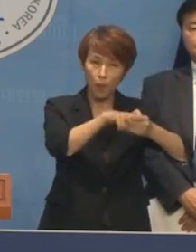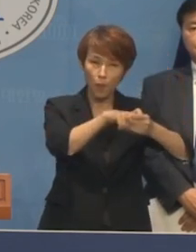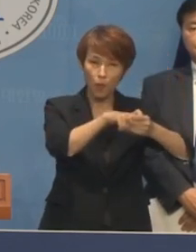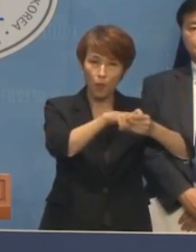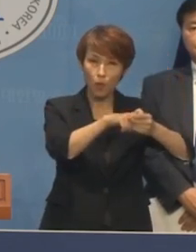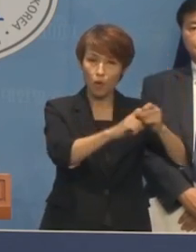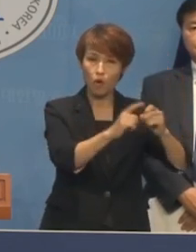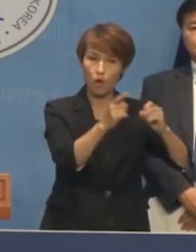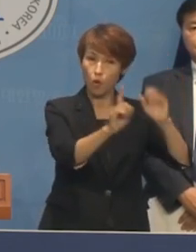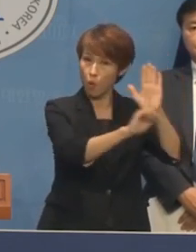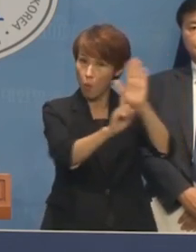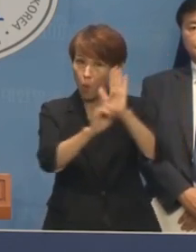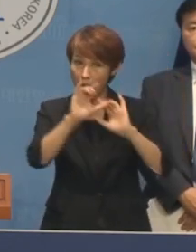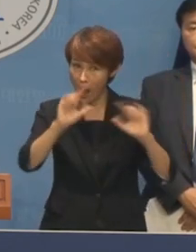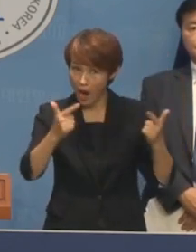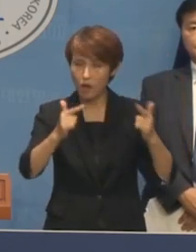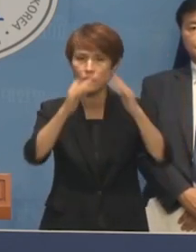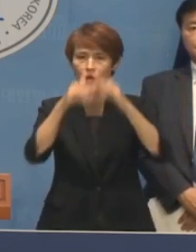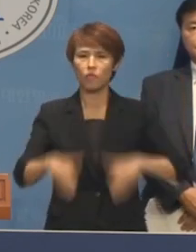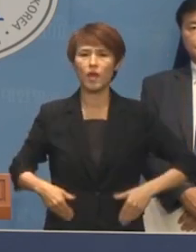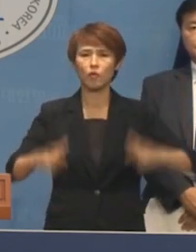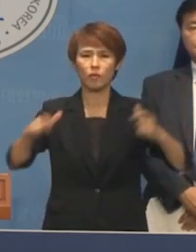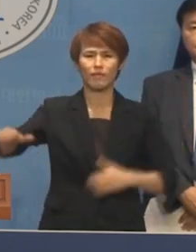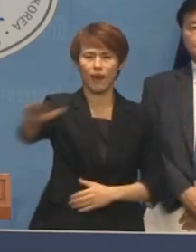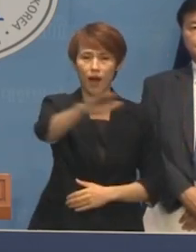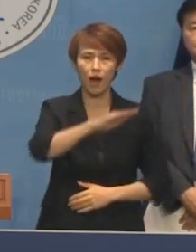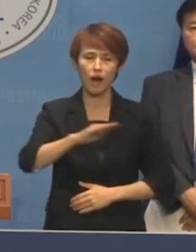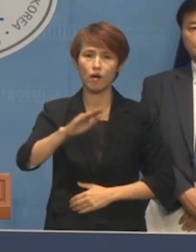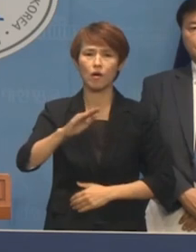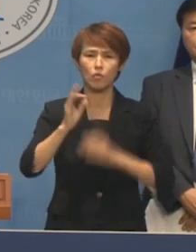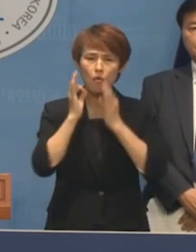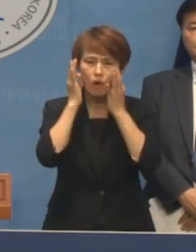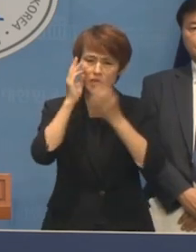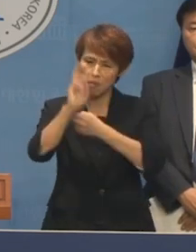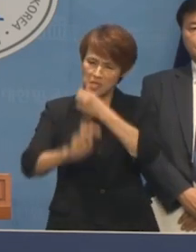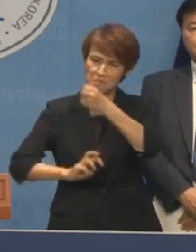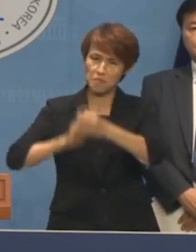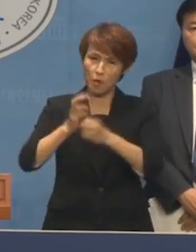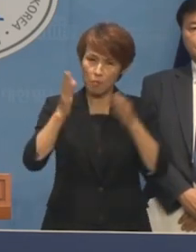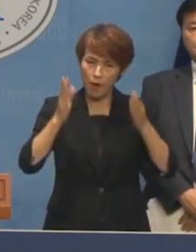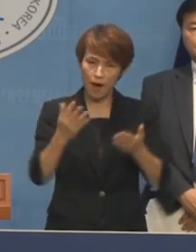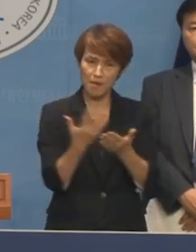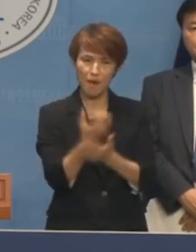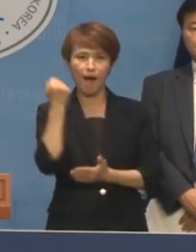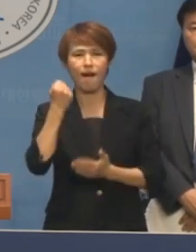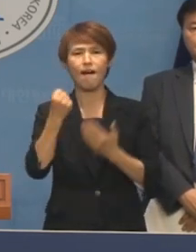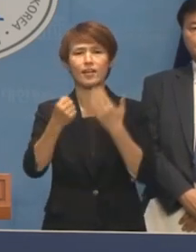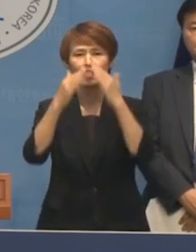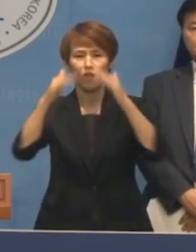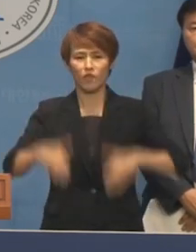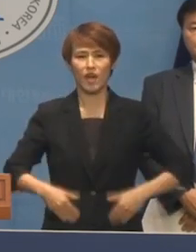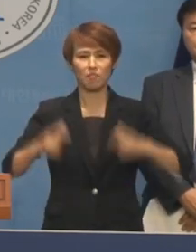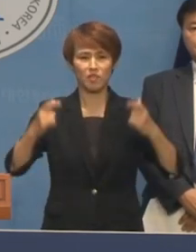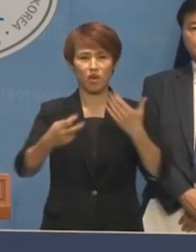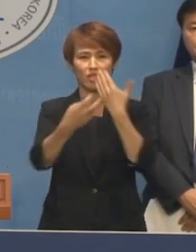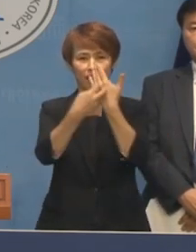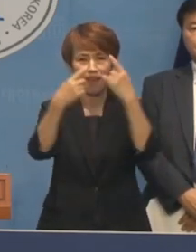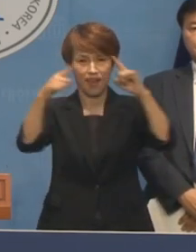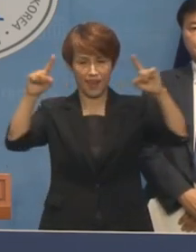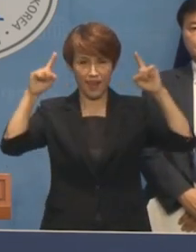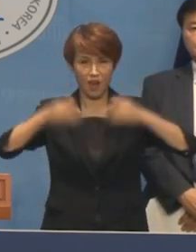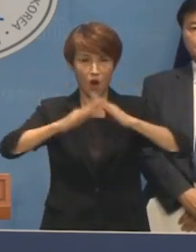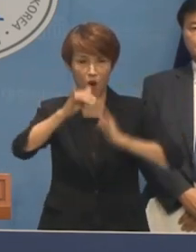아니라면 전남도민 전체의 노력으로 30년 만에 힘겹게 얻어낸 전남의대 신설 절차는